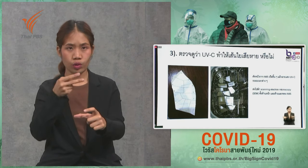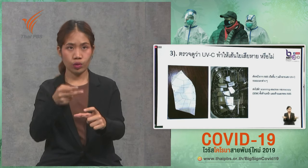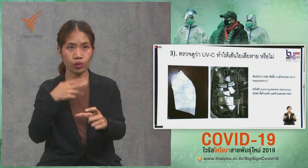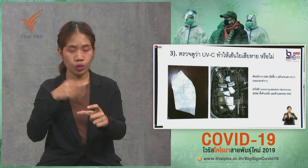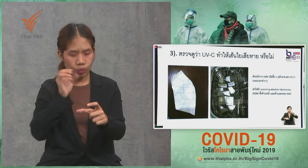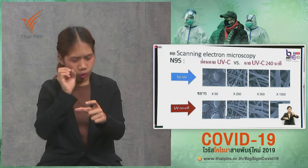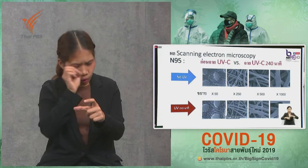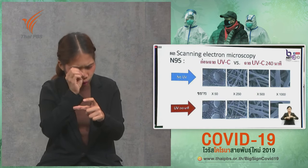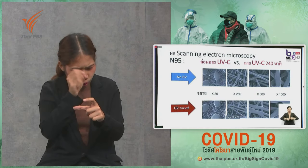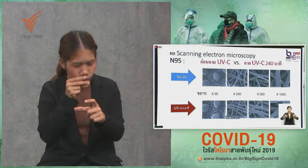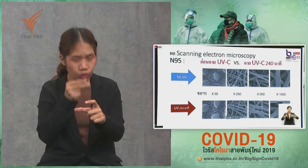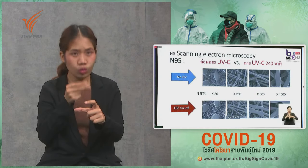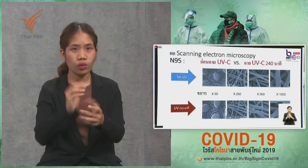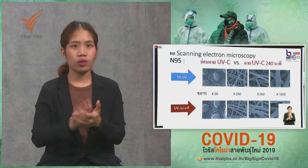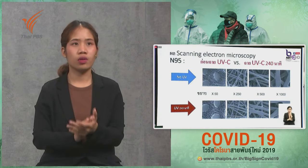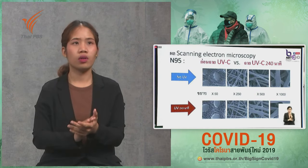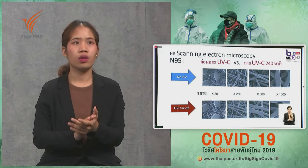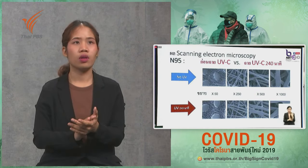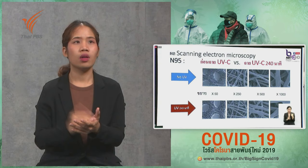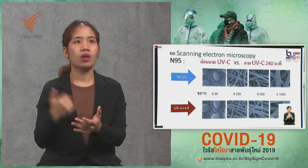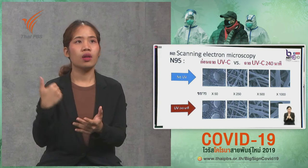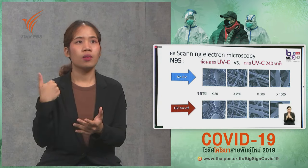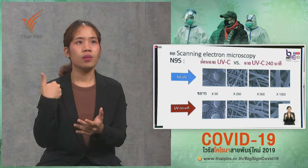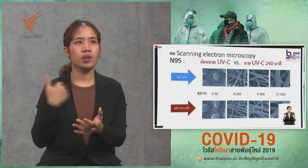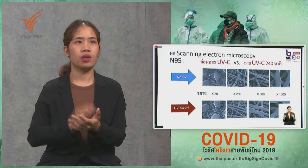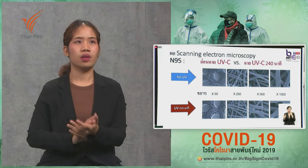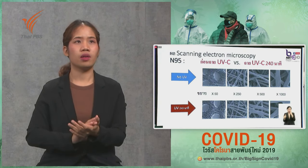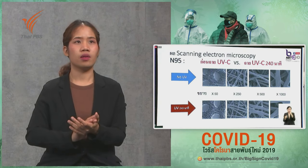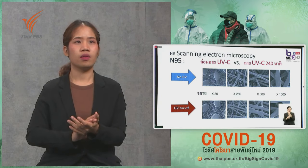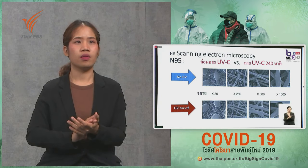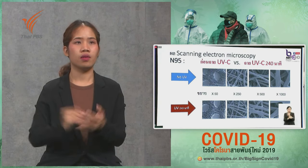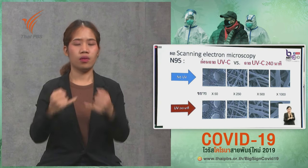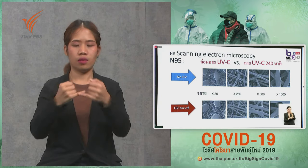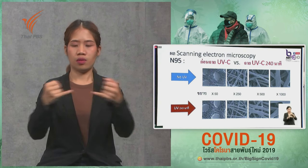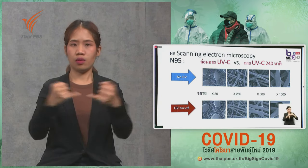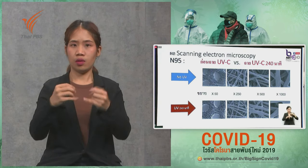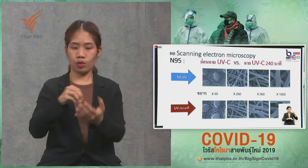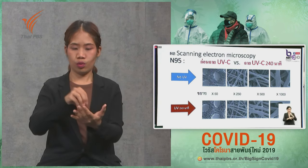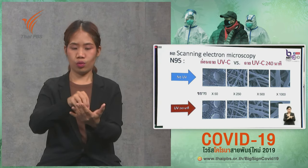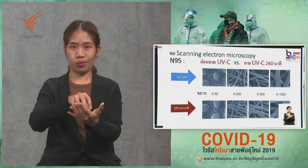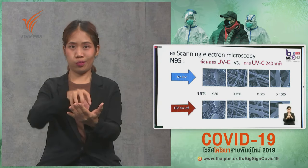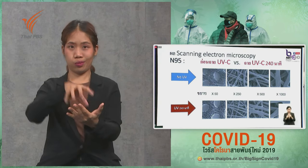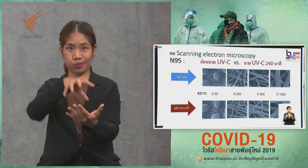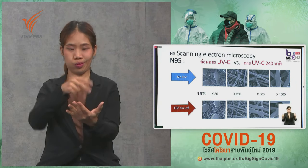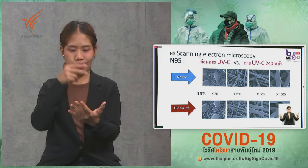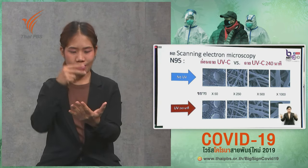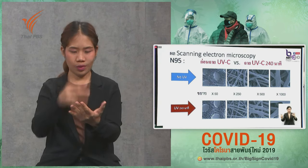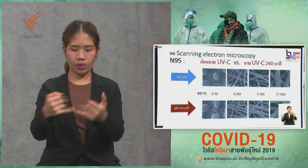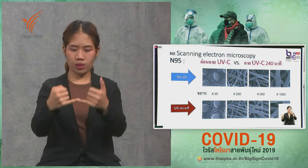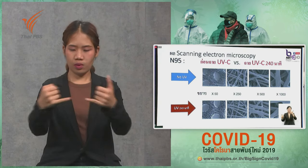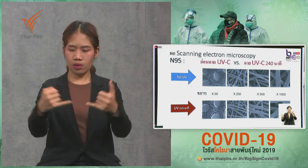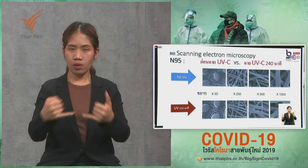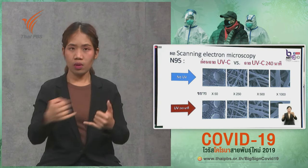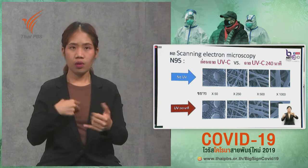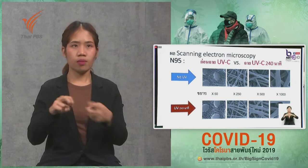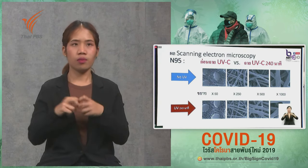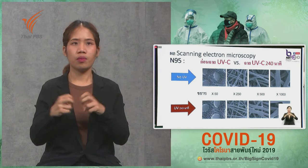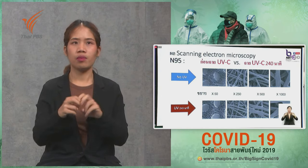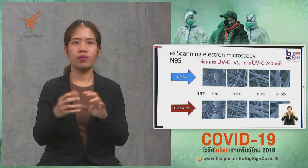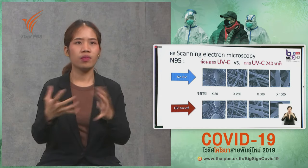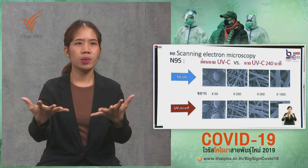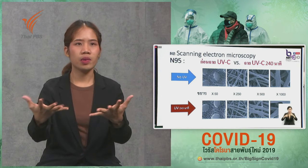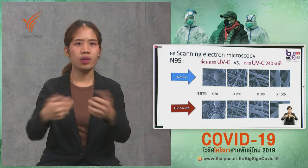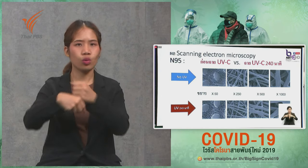จนะครับต่อครับนะก็ไปขยายพันเท่าเหมือนกันนะครับก็พบว่าตัวเส้นใยไม่มีปัญหานะครับแล้วก็โครงสร้าง